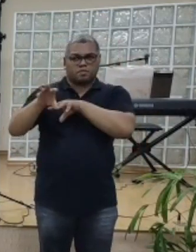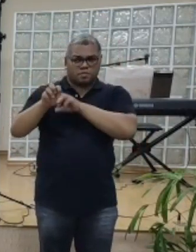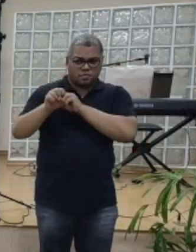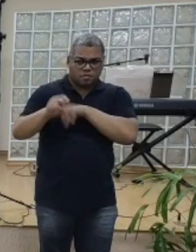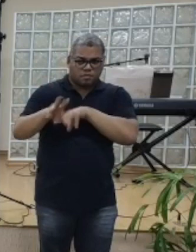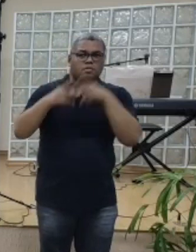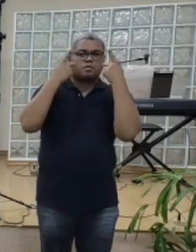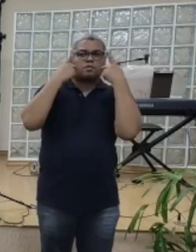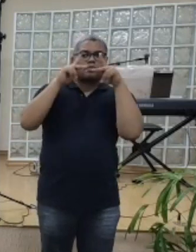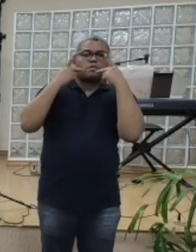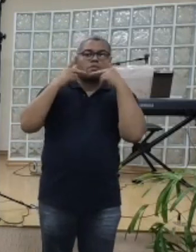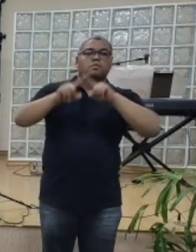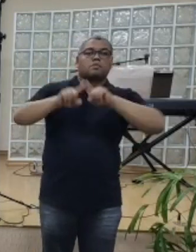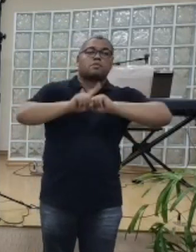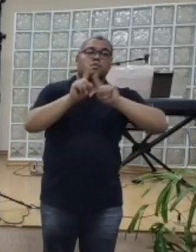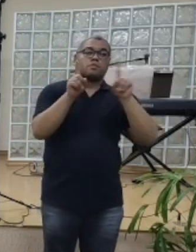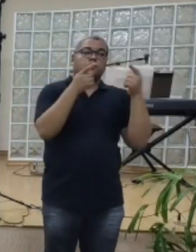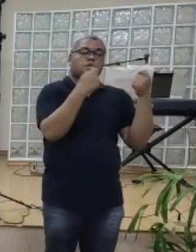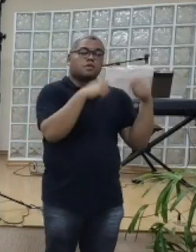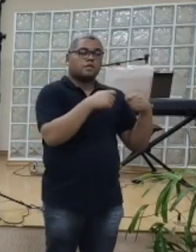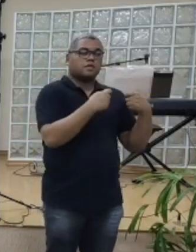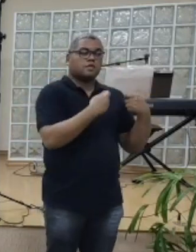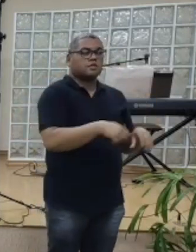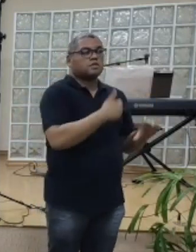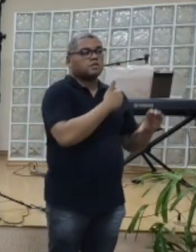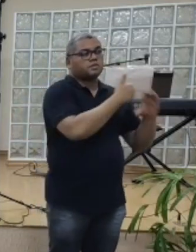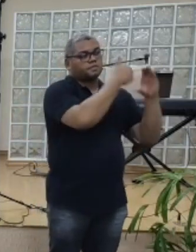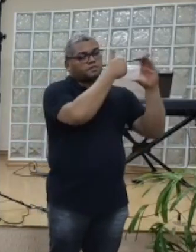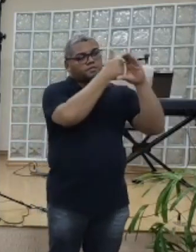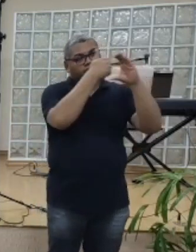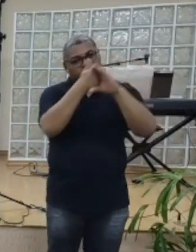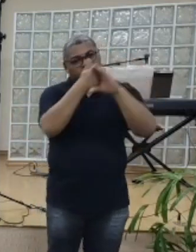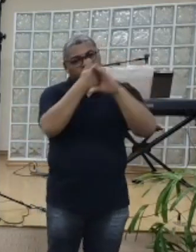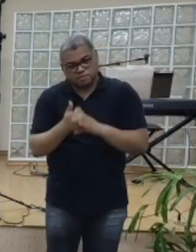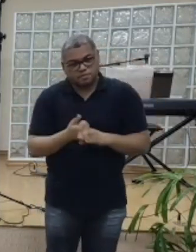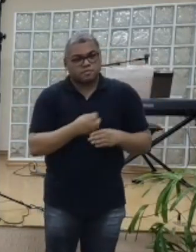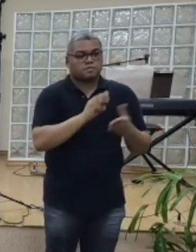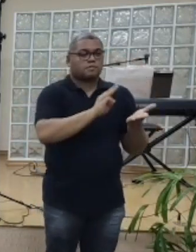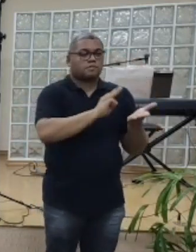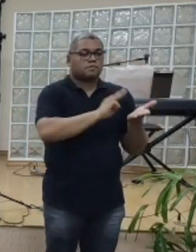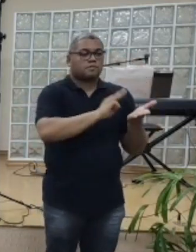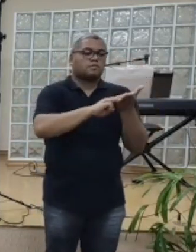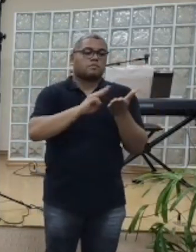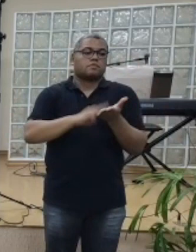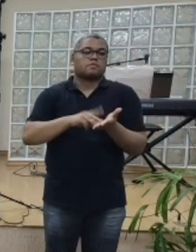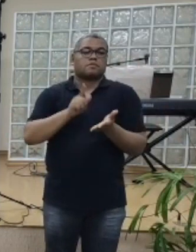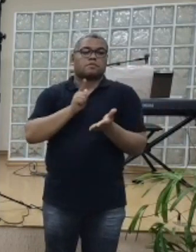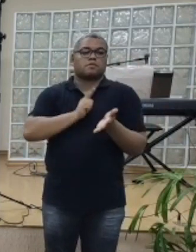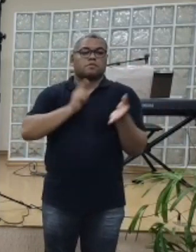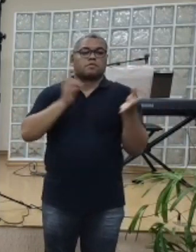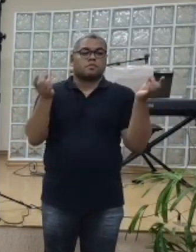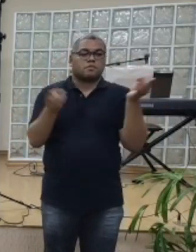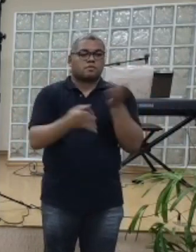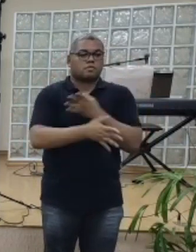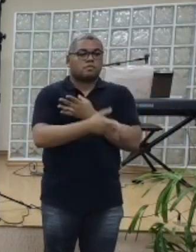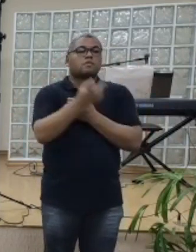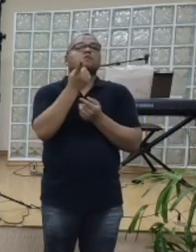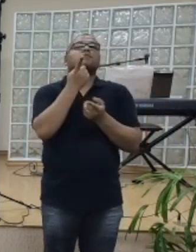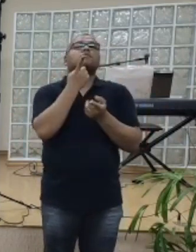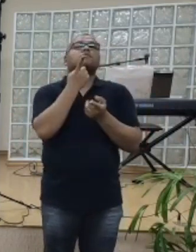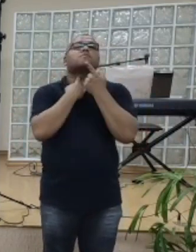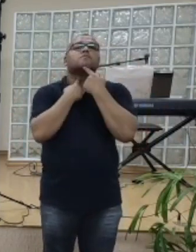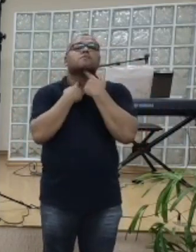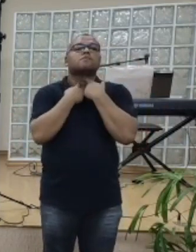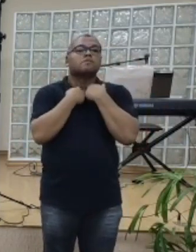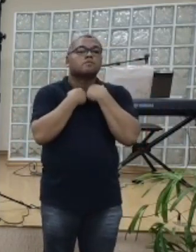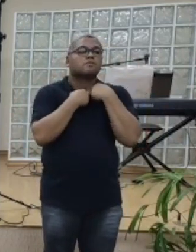precisamos de que os crentes, os membros da igreja, tenham disposição e desejo de